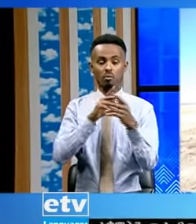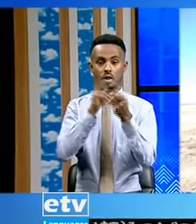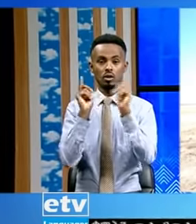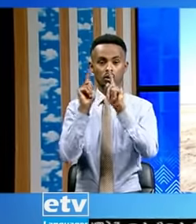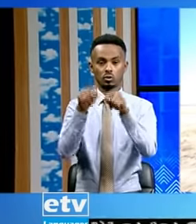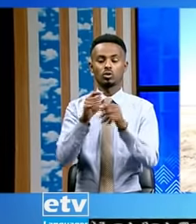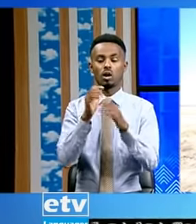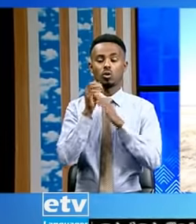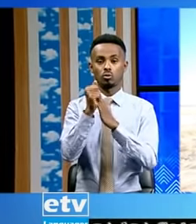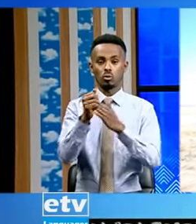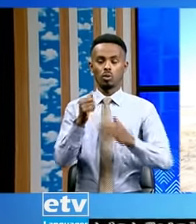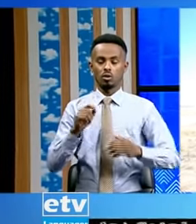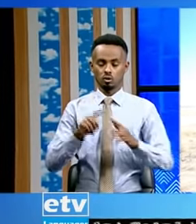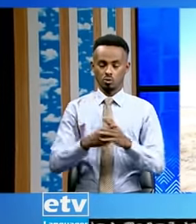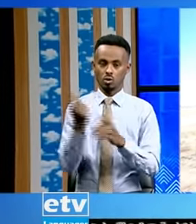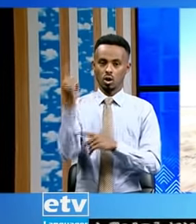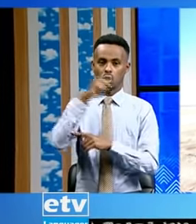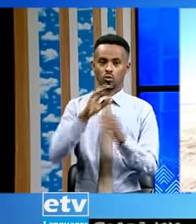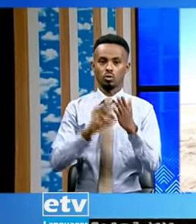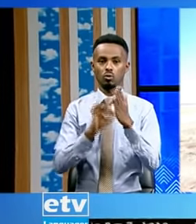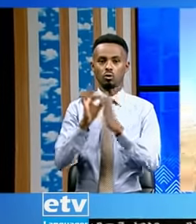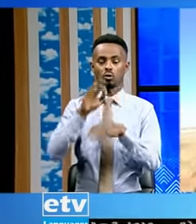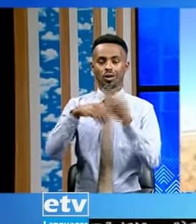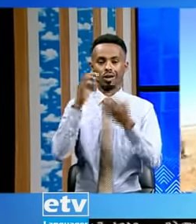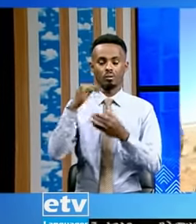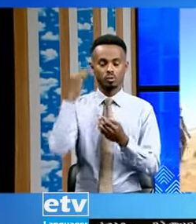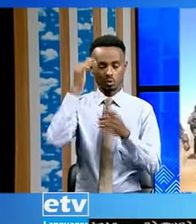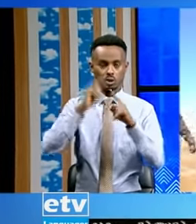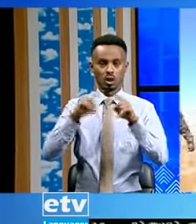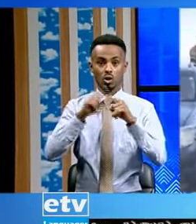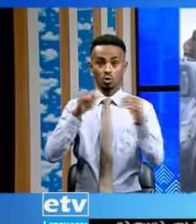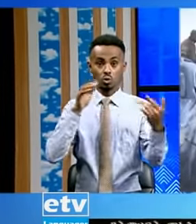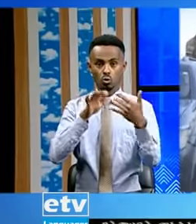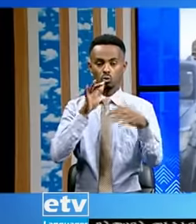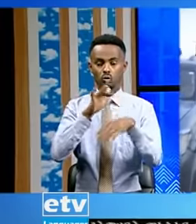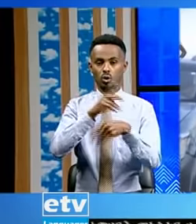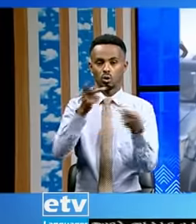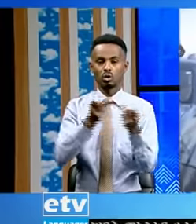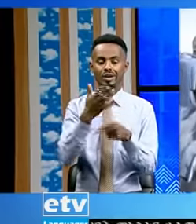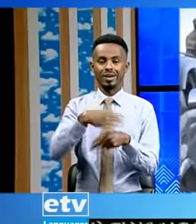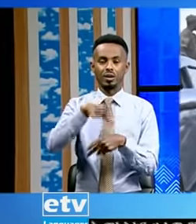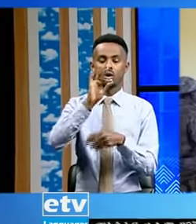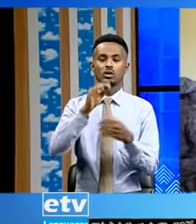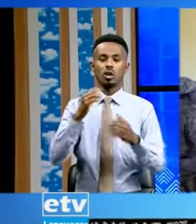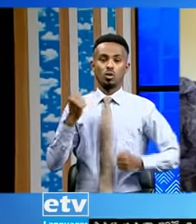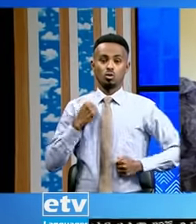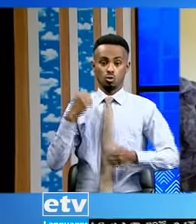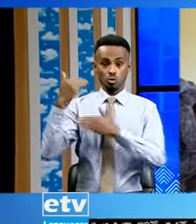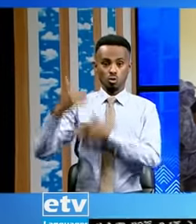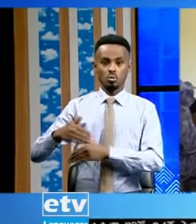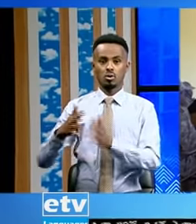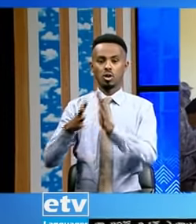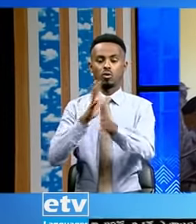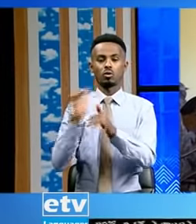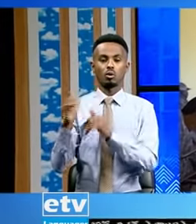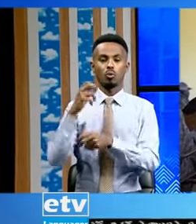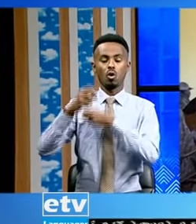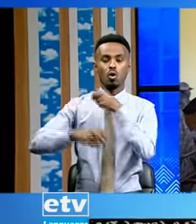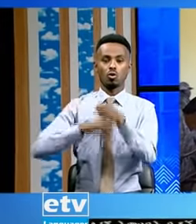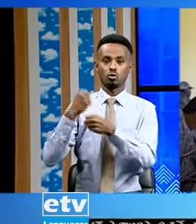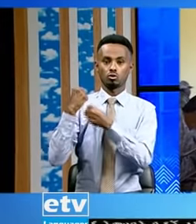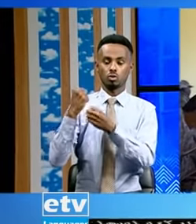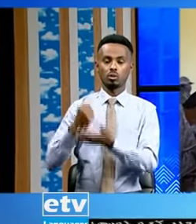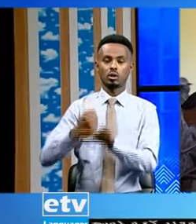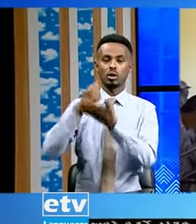ሰራዊቱን መምራት ከጀመሩ ቀናት ተቆጠሩ። ጠቅላይ ሚኒስትሩ በተለያዩ የአውደ ውጊያ ግንባሮች ተገኝተው ከሰራዊቱ ጎን መሰለፋቸው ደግሞ ለወገን ጦር